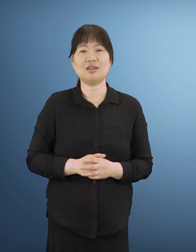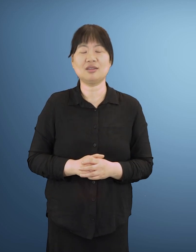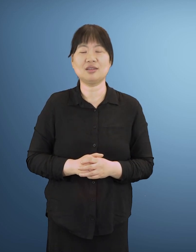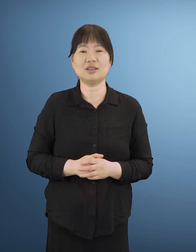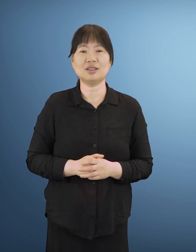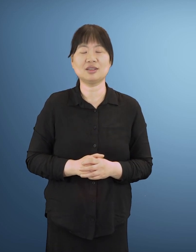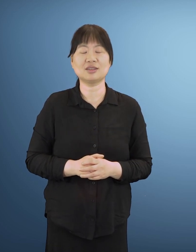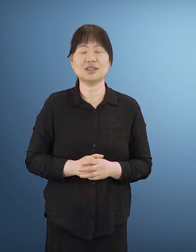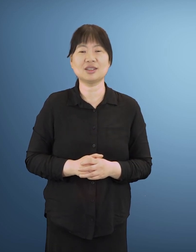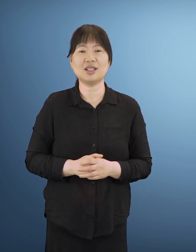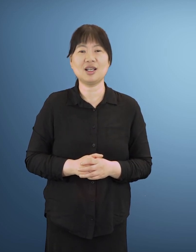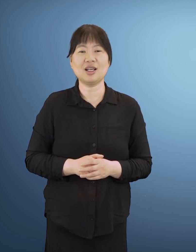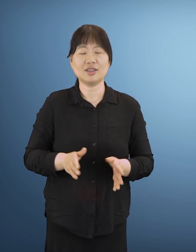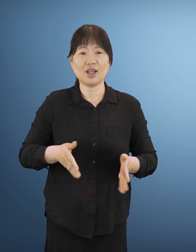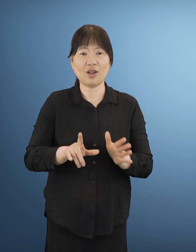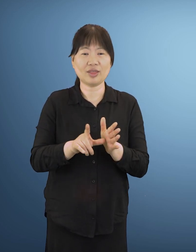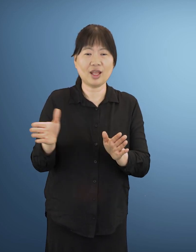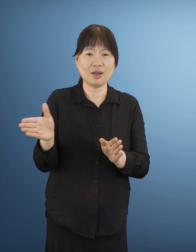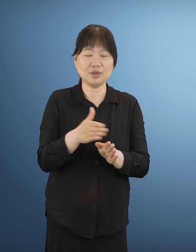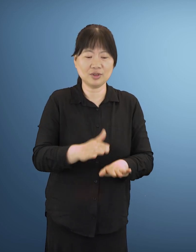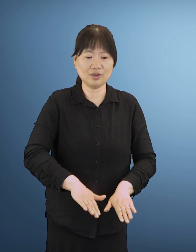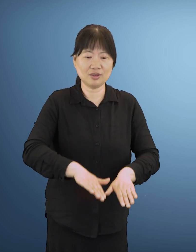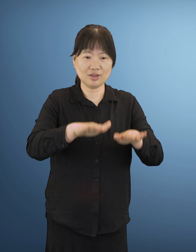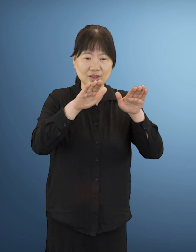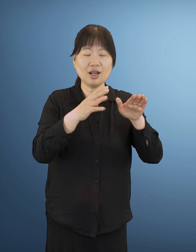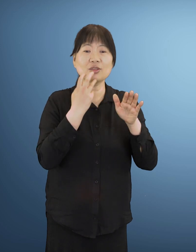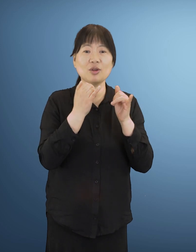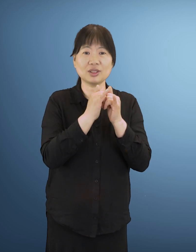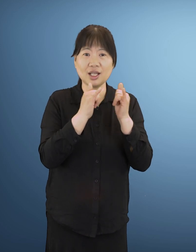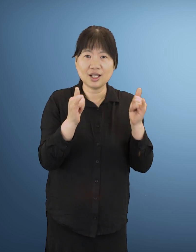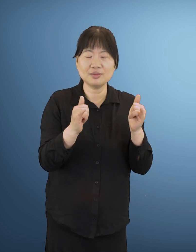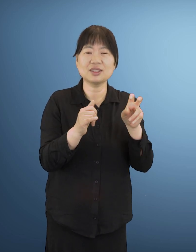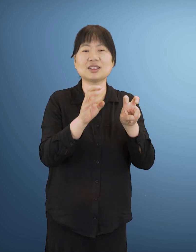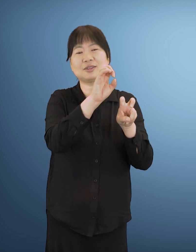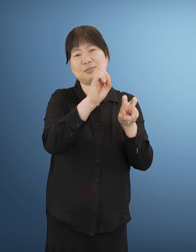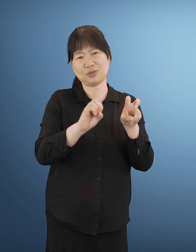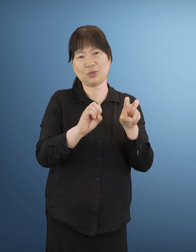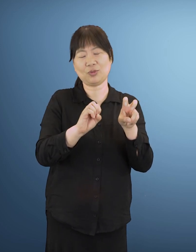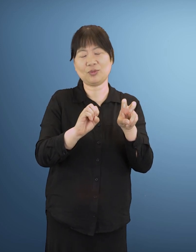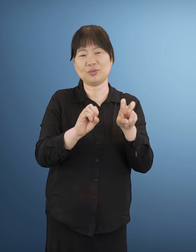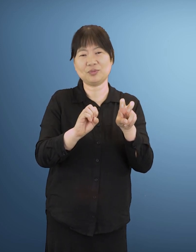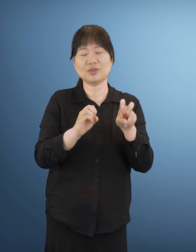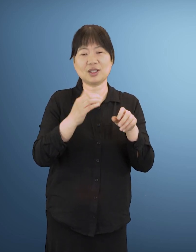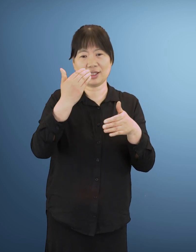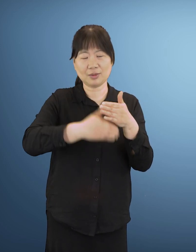서울 사람은 20%밖에 안 된대요. 다 외지에서,